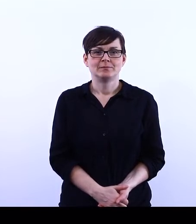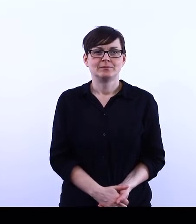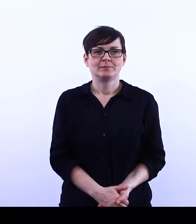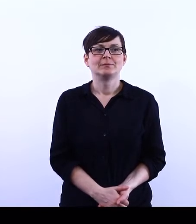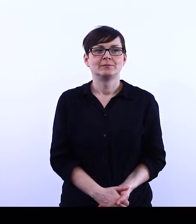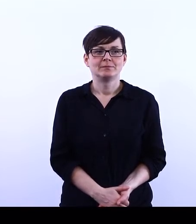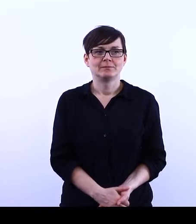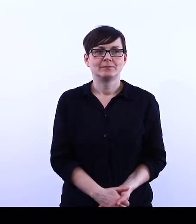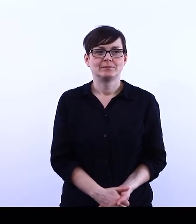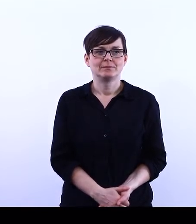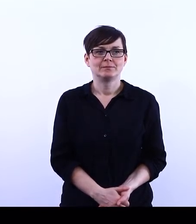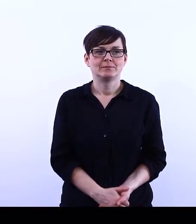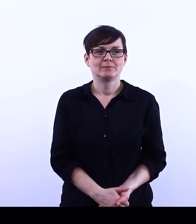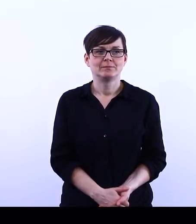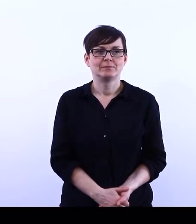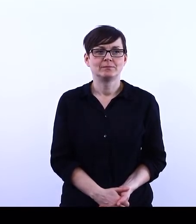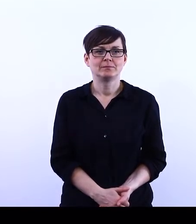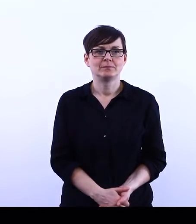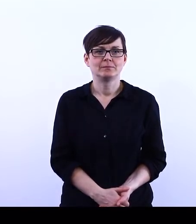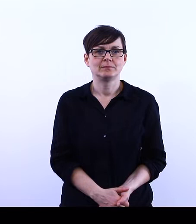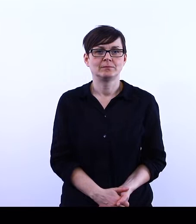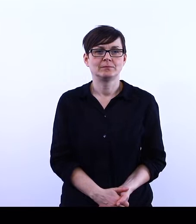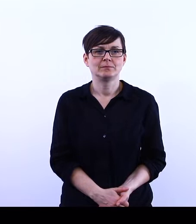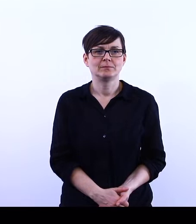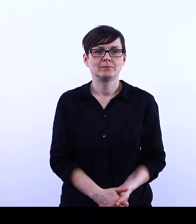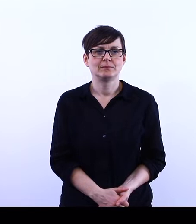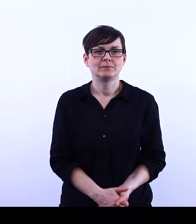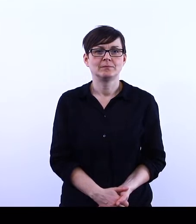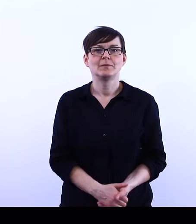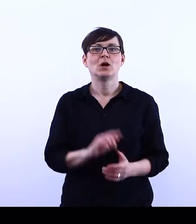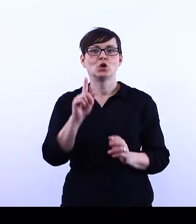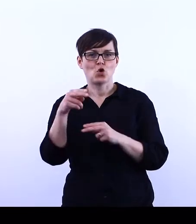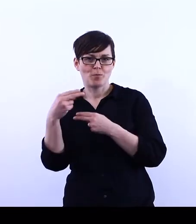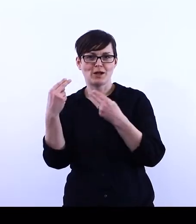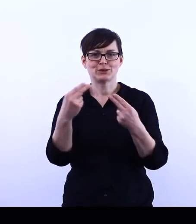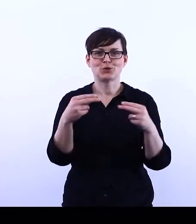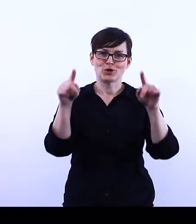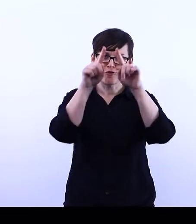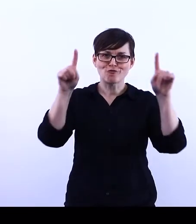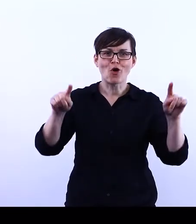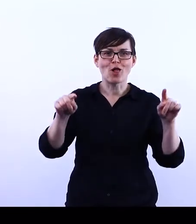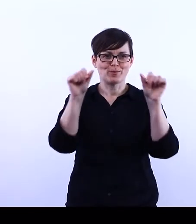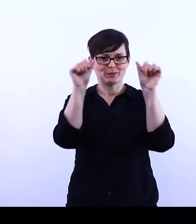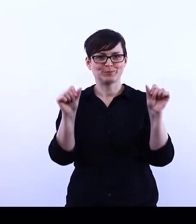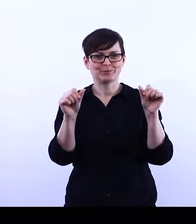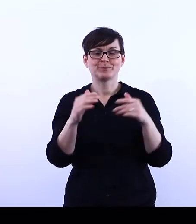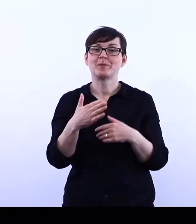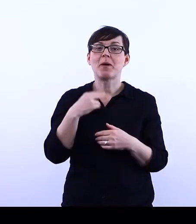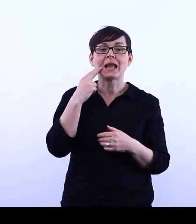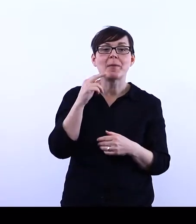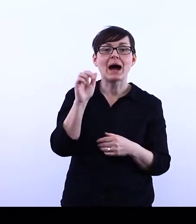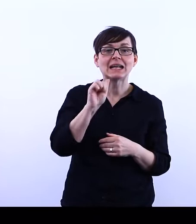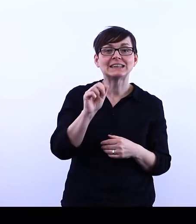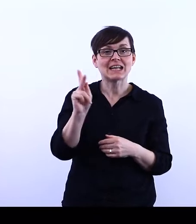nochmal in den Vollbildmodus gehen. Ich bin Ketterer, ich bin